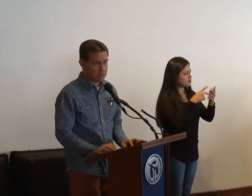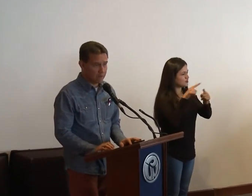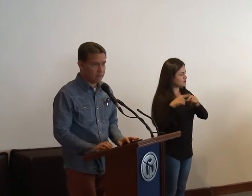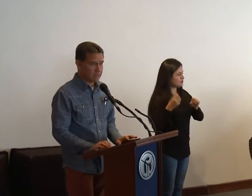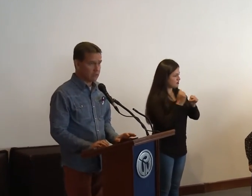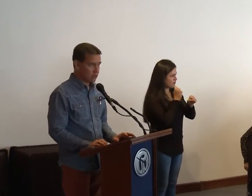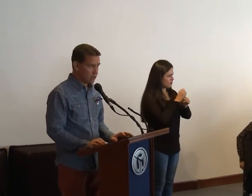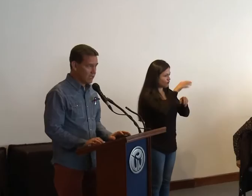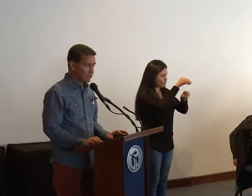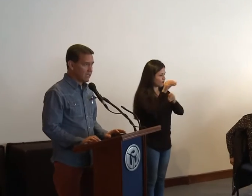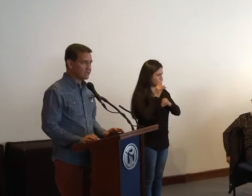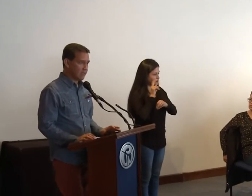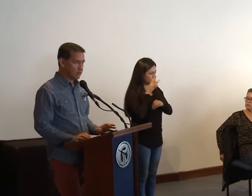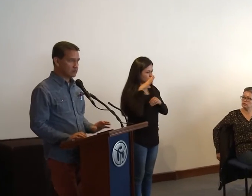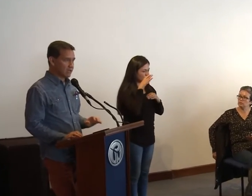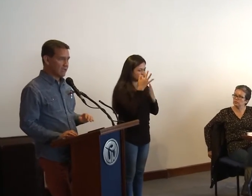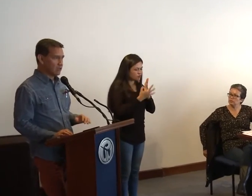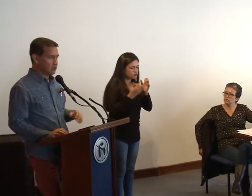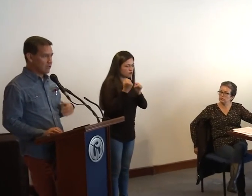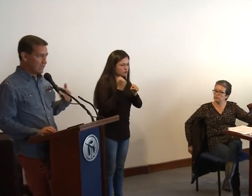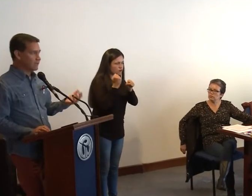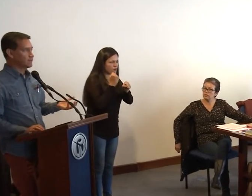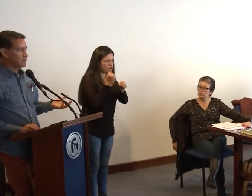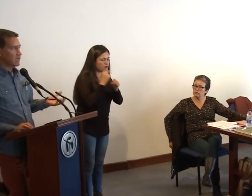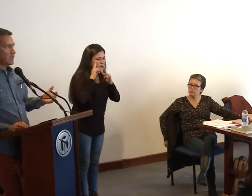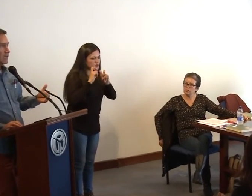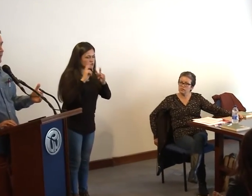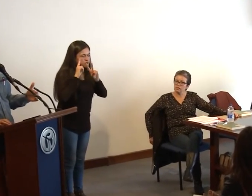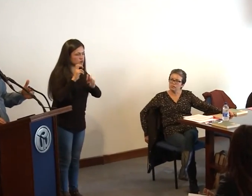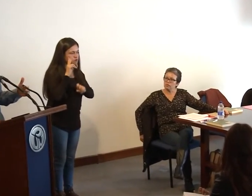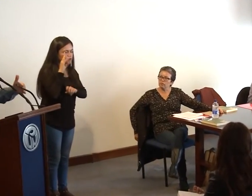los proyectos de formación estamos tratando de